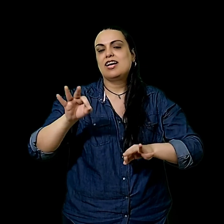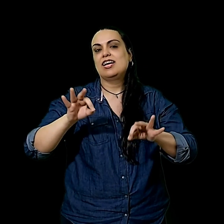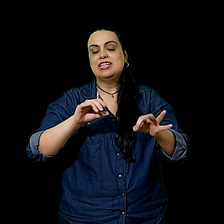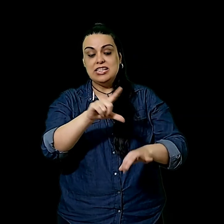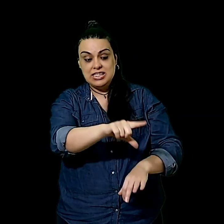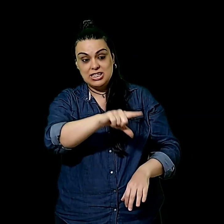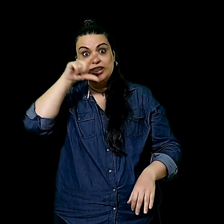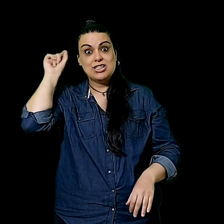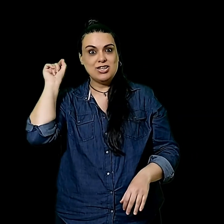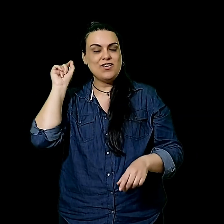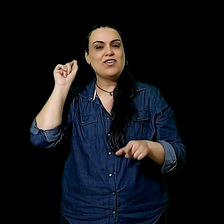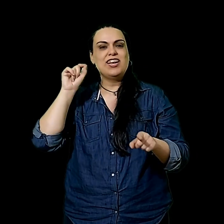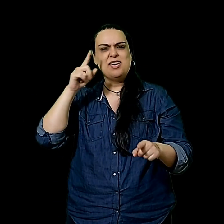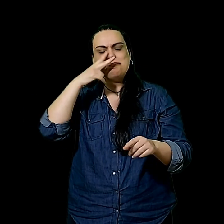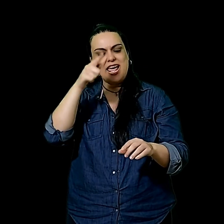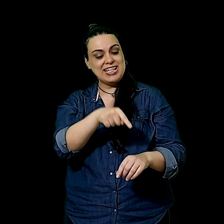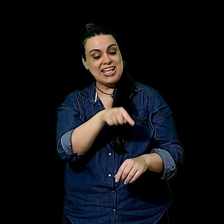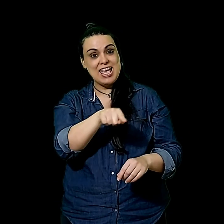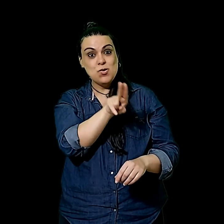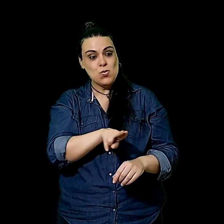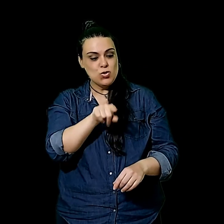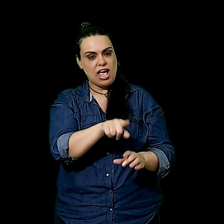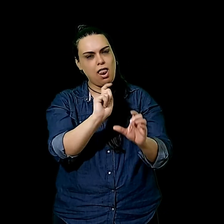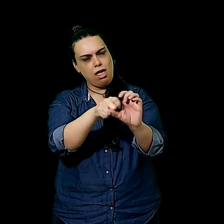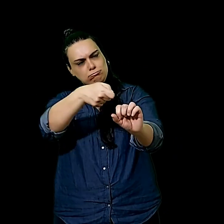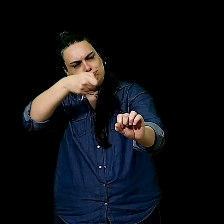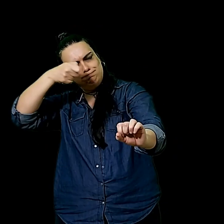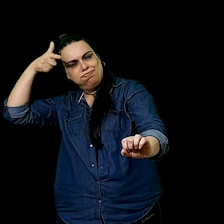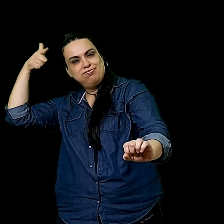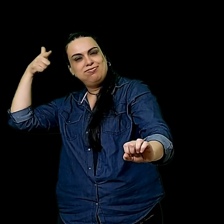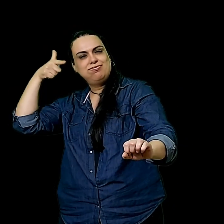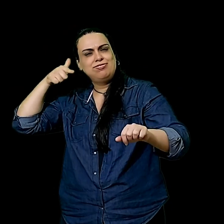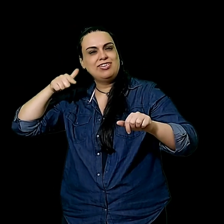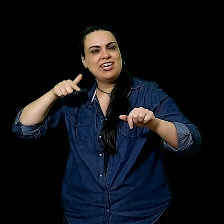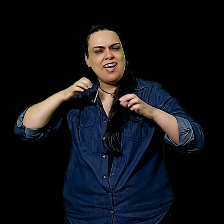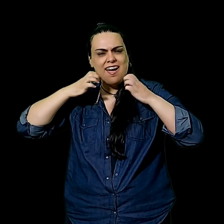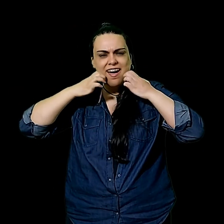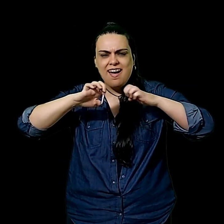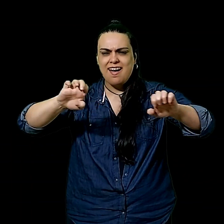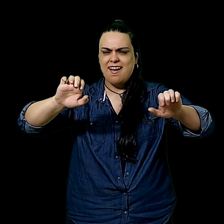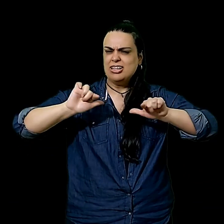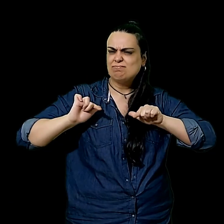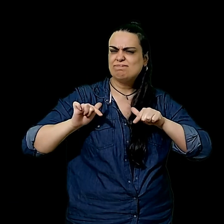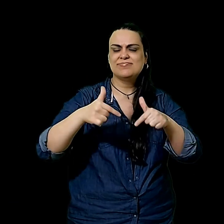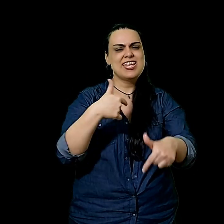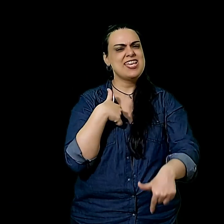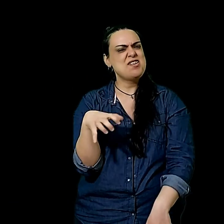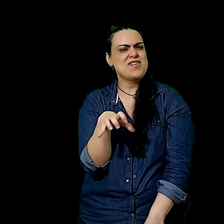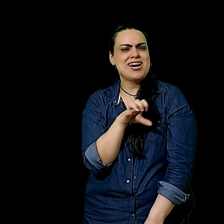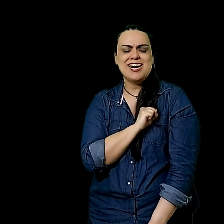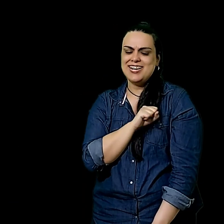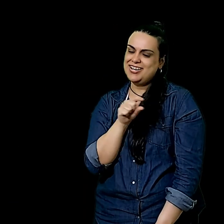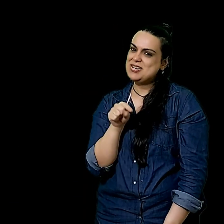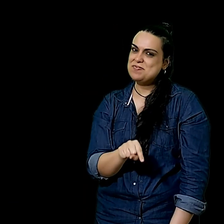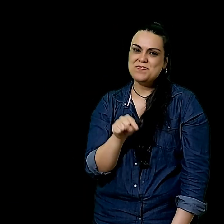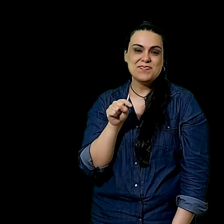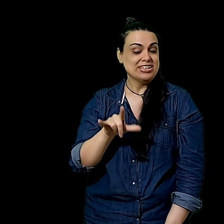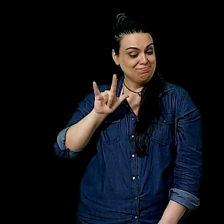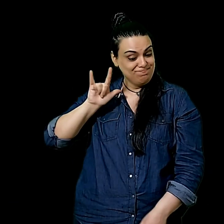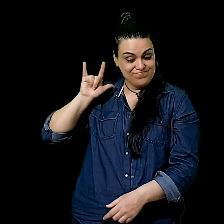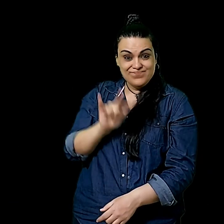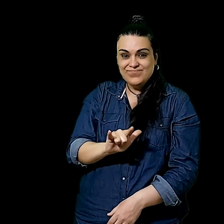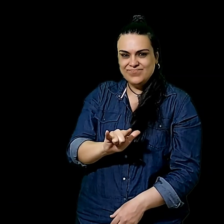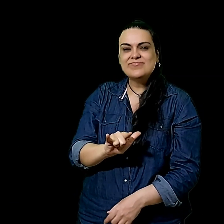a Raquel da aljava dele como uma flecha para acertar o alvo. Amém. E eu amo muito ela. Falei até errado, conjuguei, né? Mas